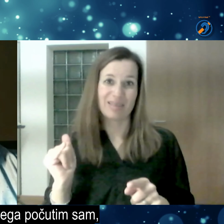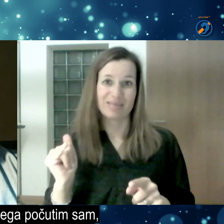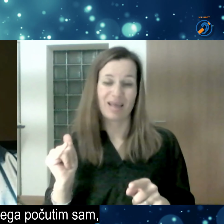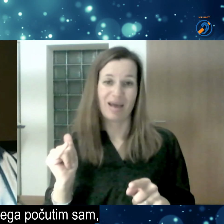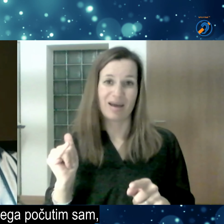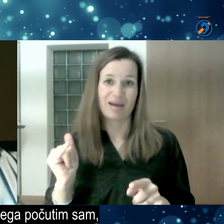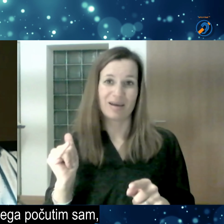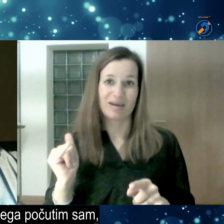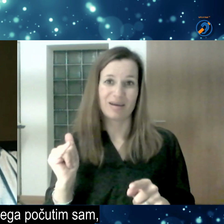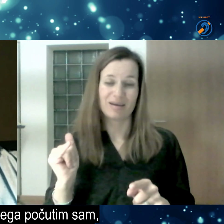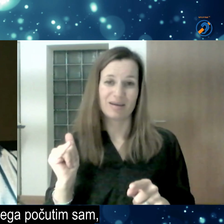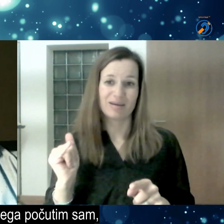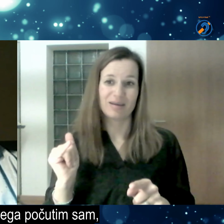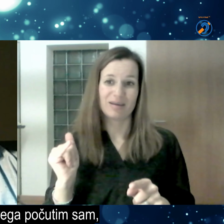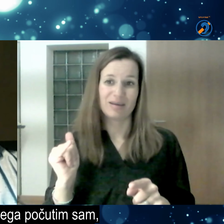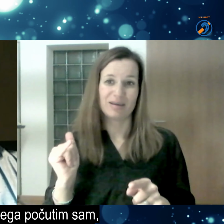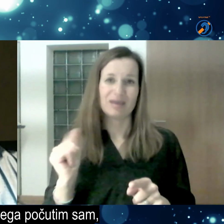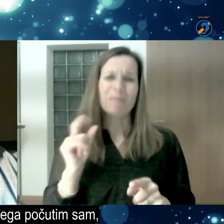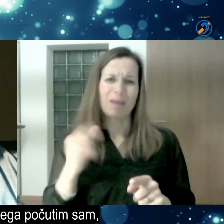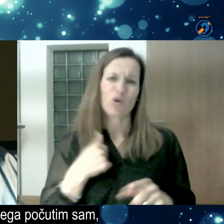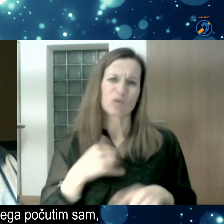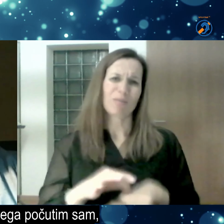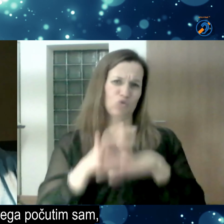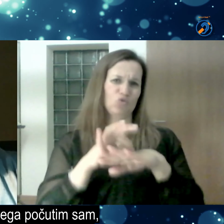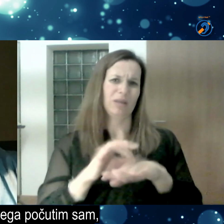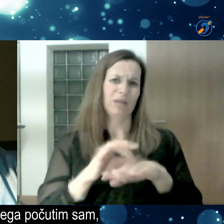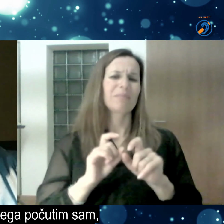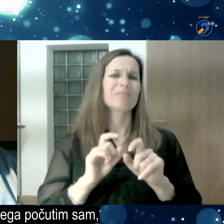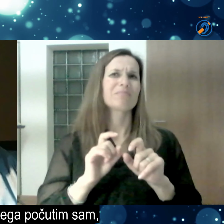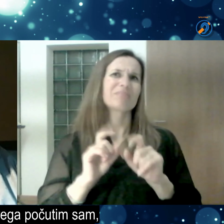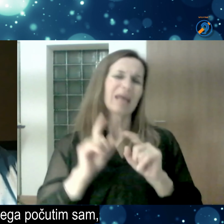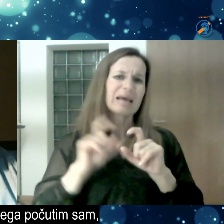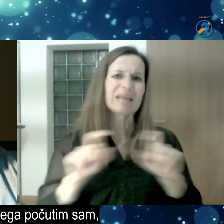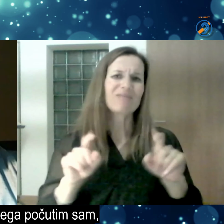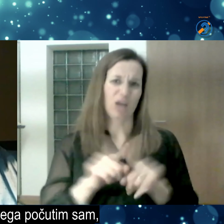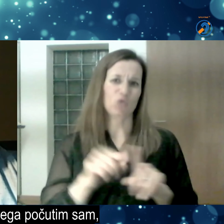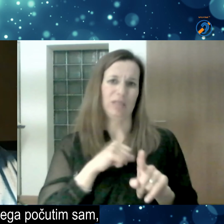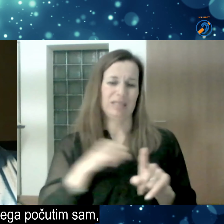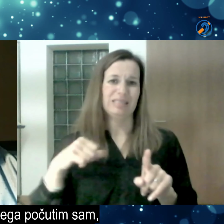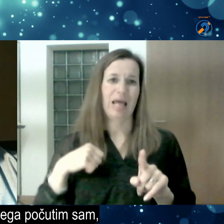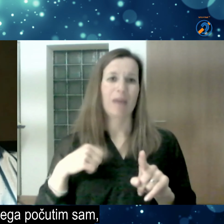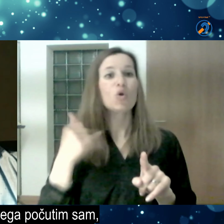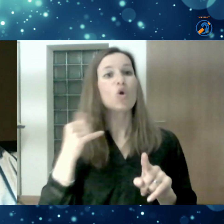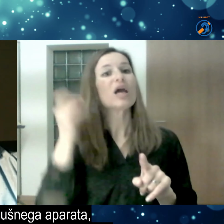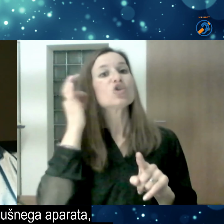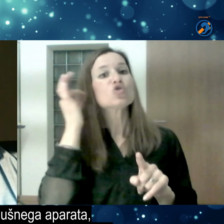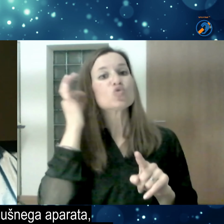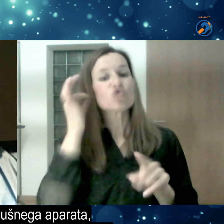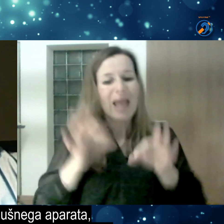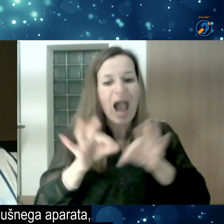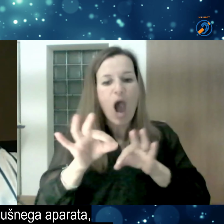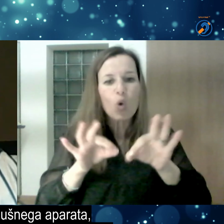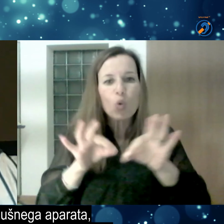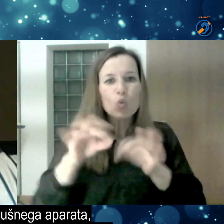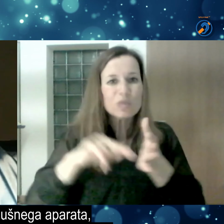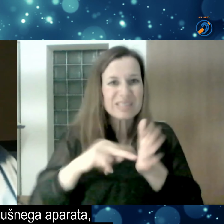Majčkeno se krivega počutim sam, ko je slušni akustik naravnaval